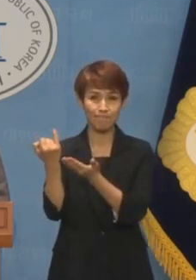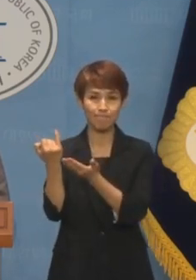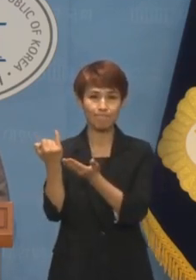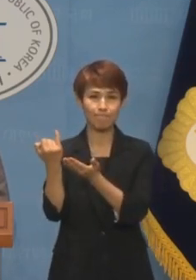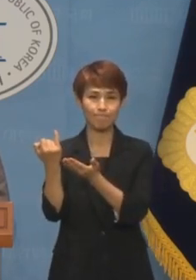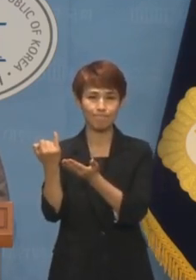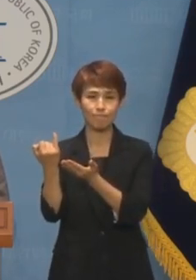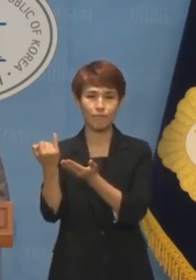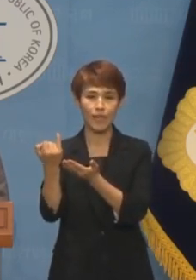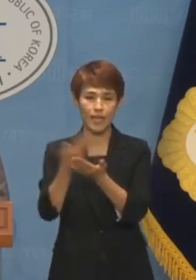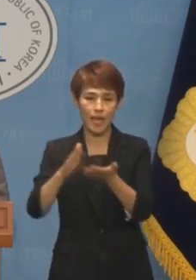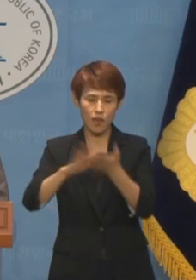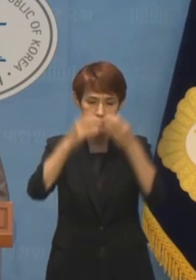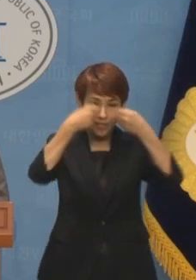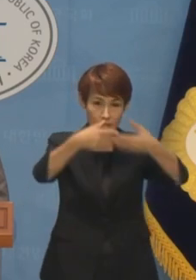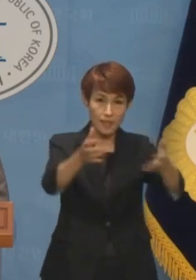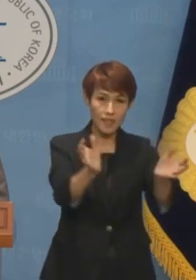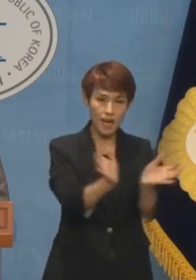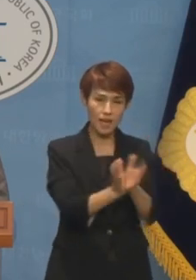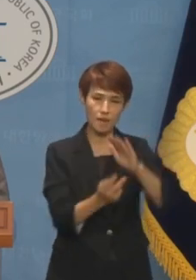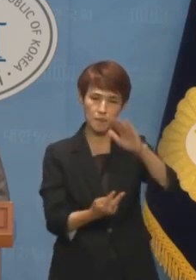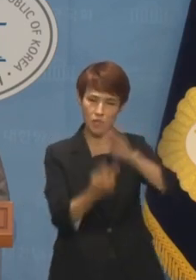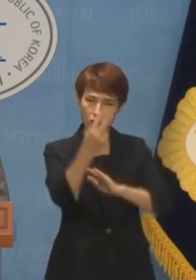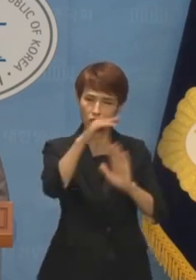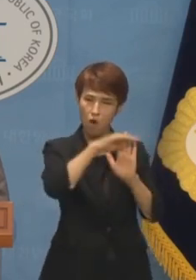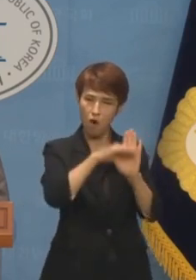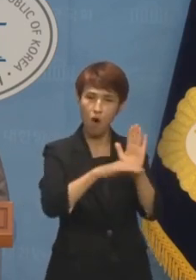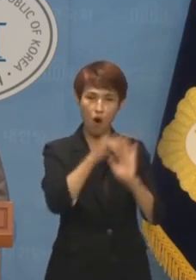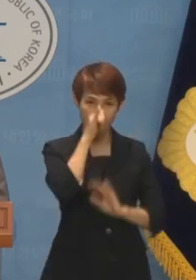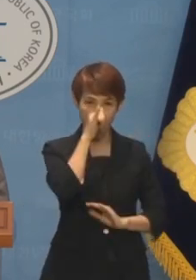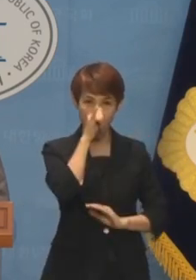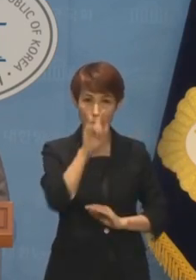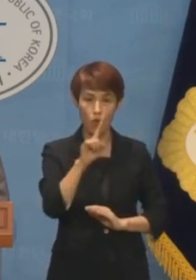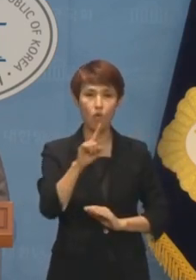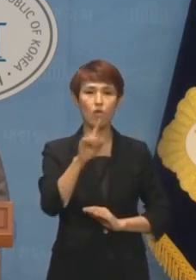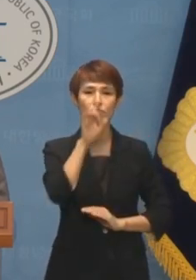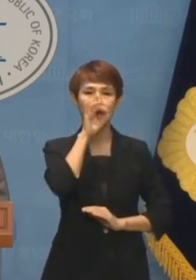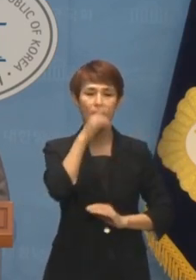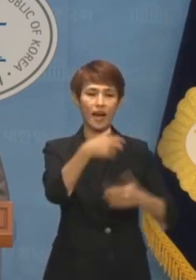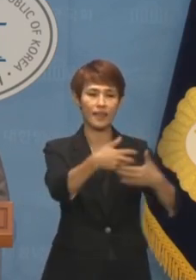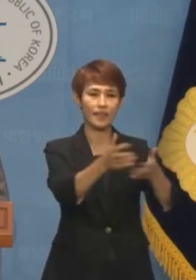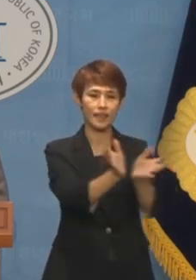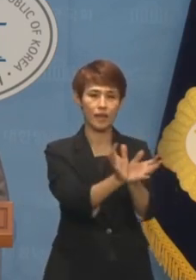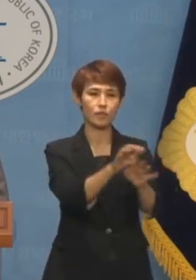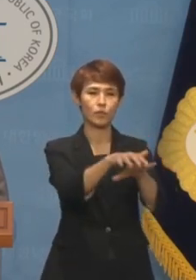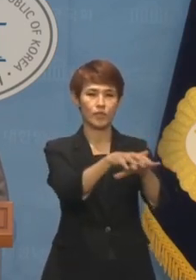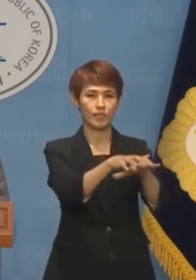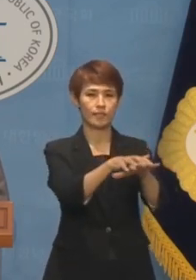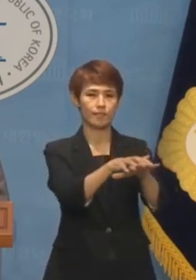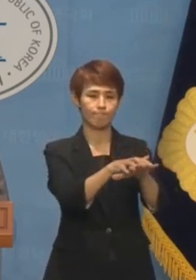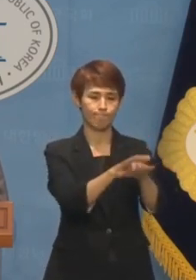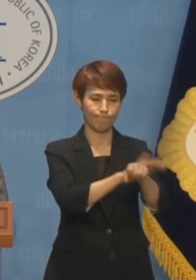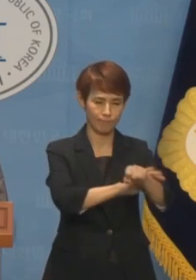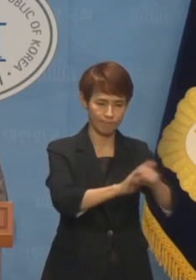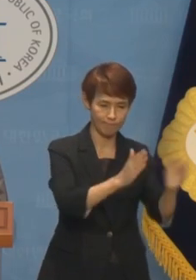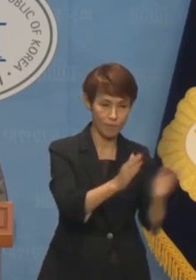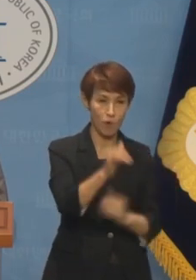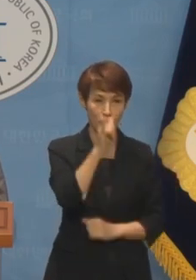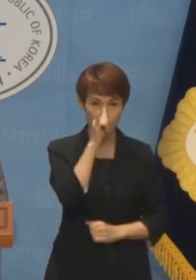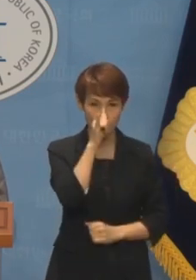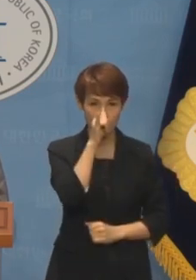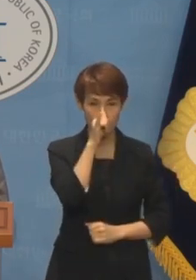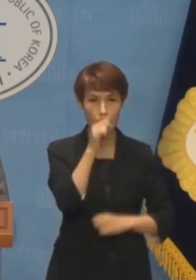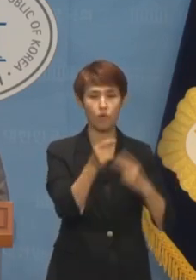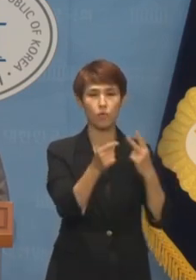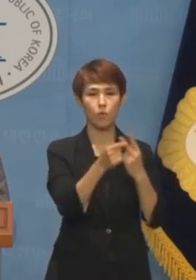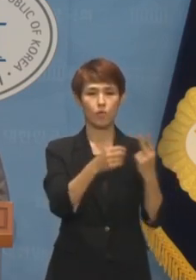제시한 개혁신당의 여러 가지 비전 중 중앙당 조직 재정비로 조직의 체계화, 그리고